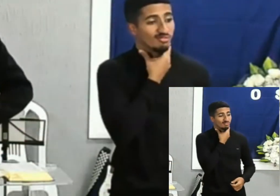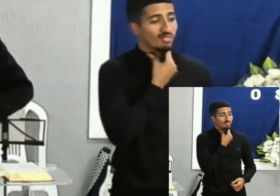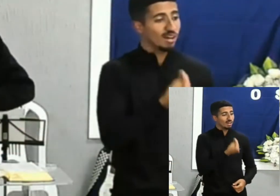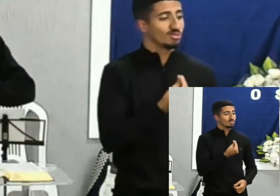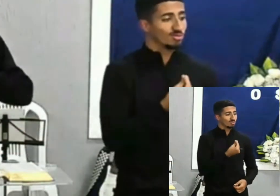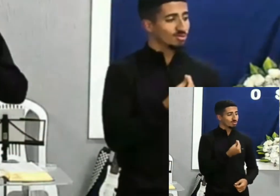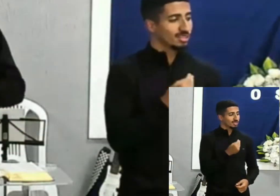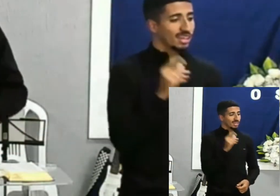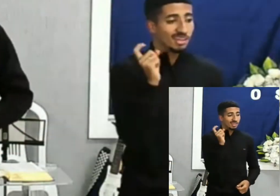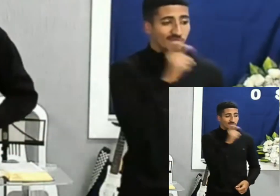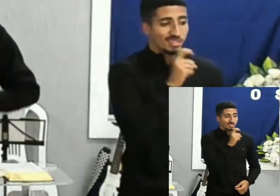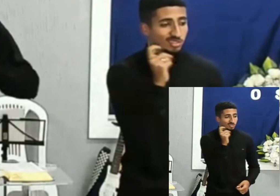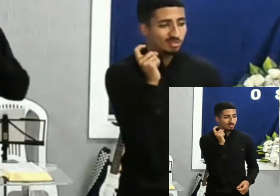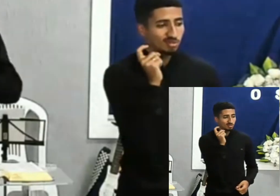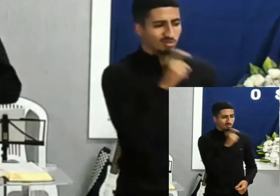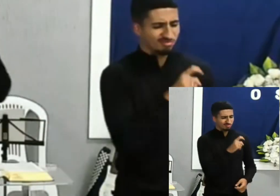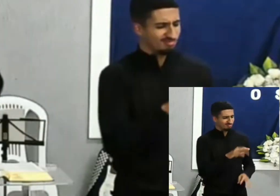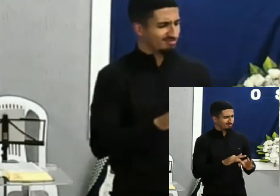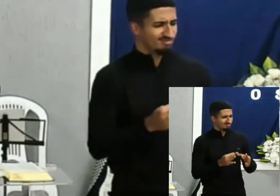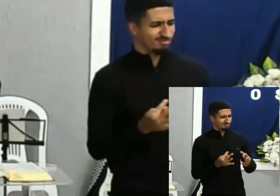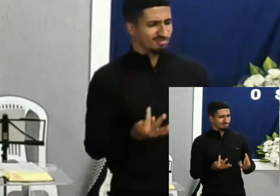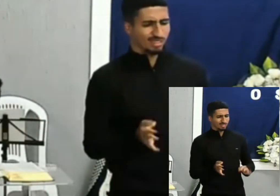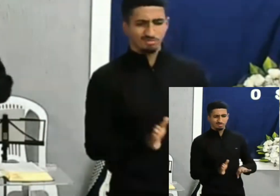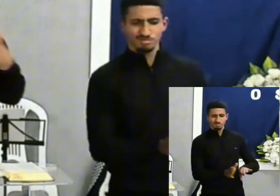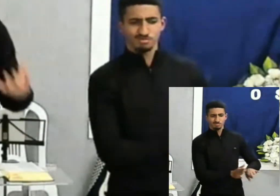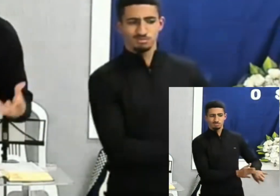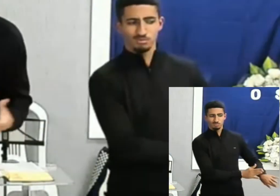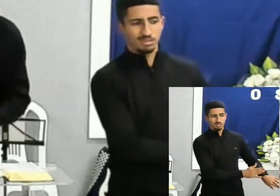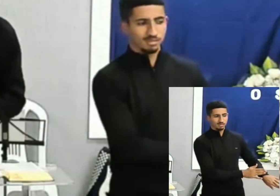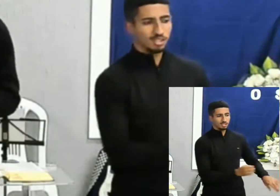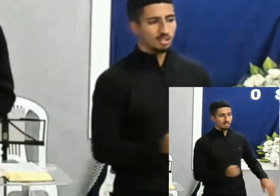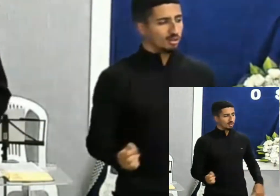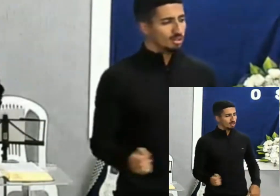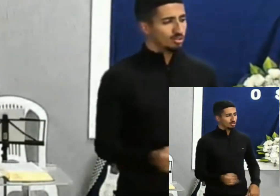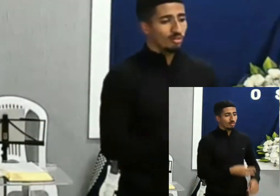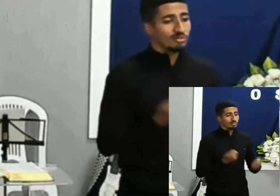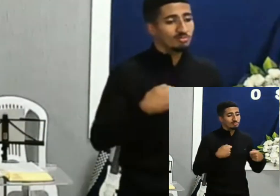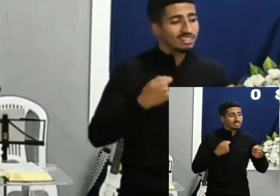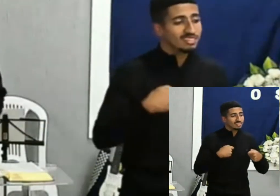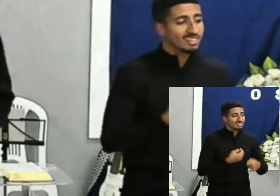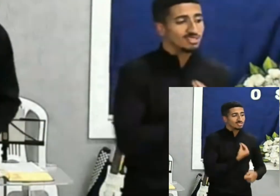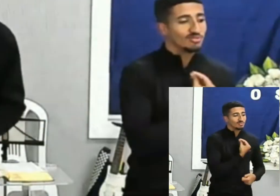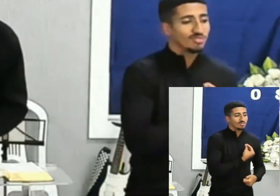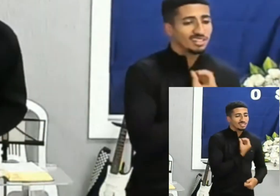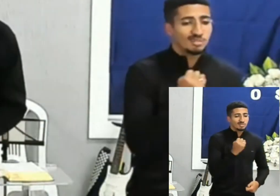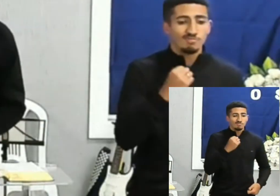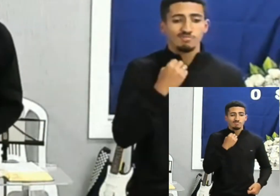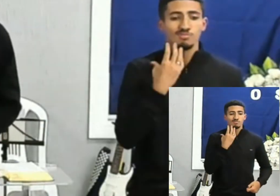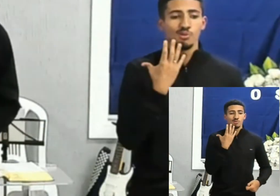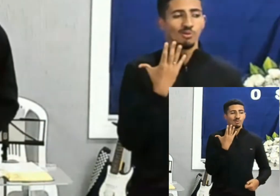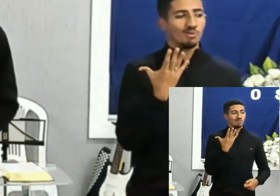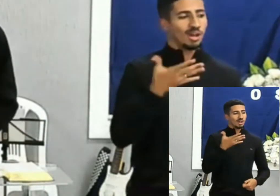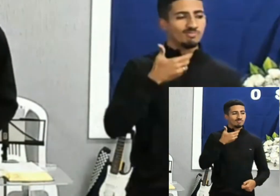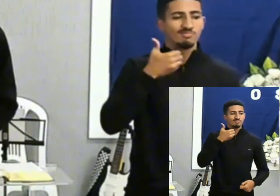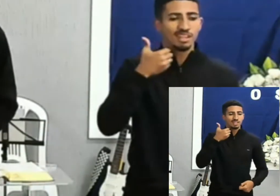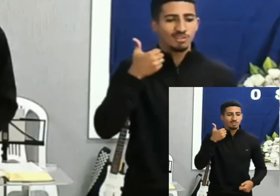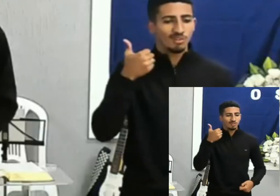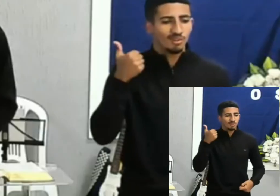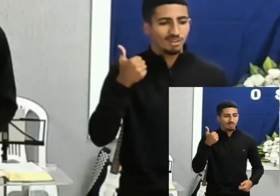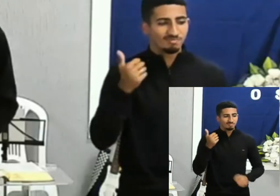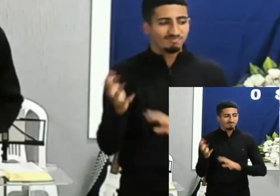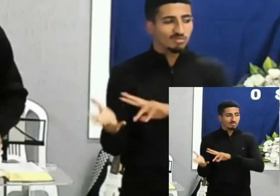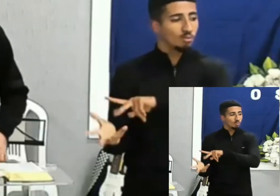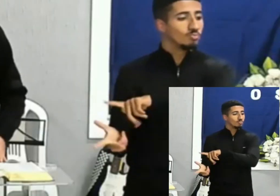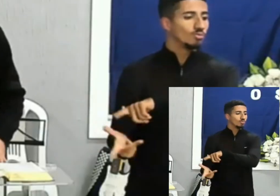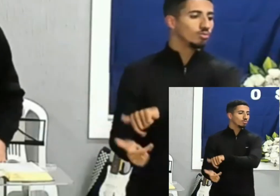a terem uma vida, não é, mais elevada, mais esperta, mais para frente. Queridos,